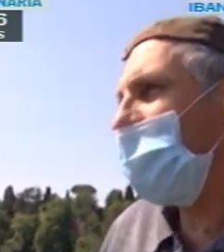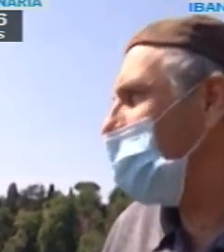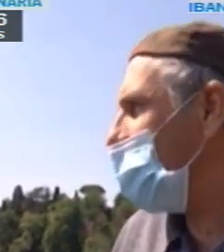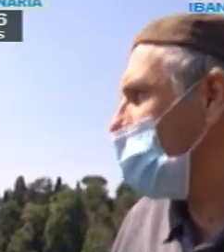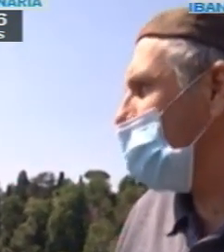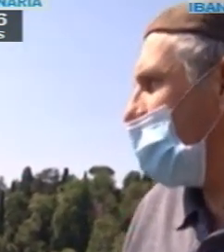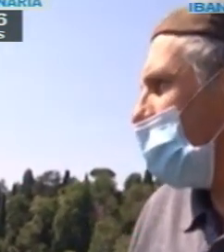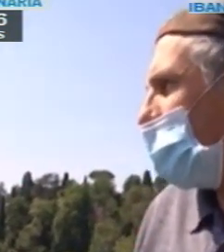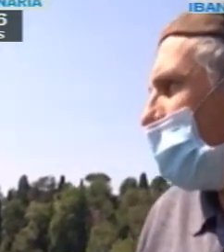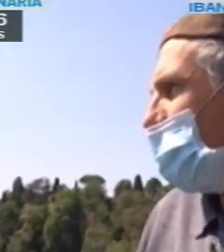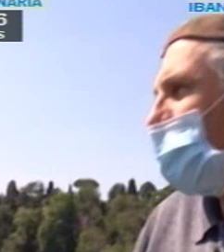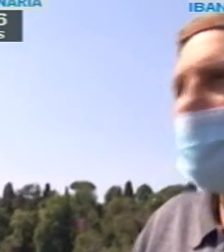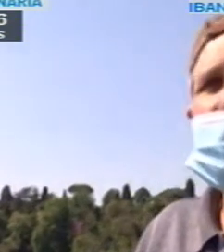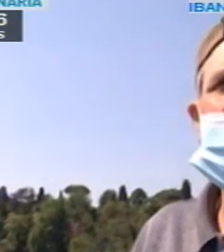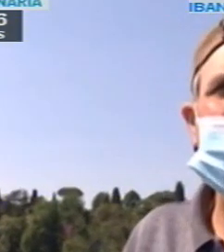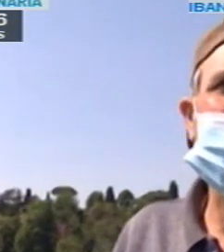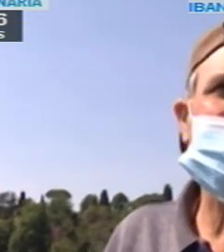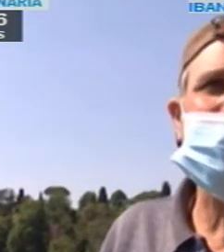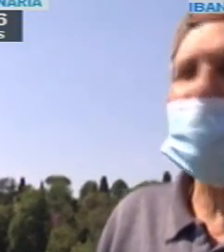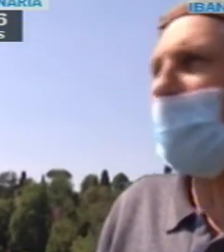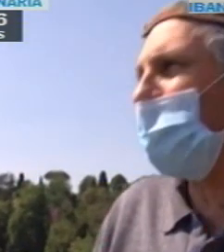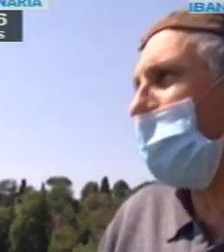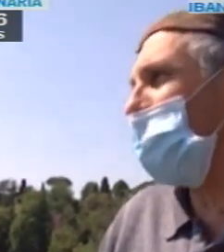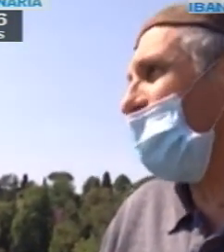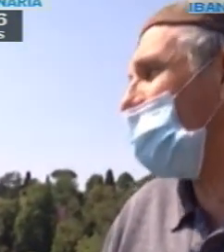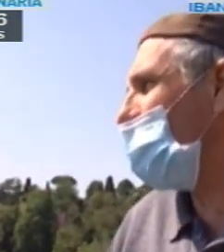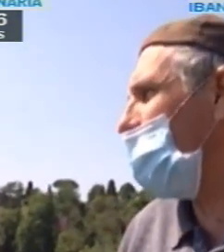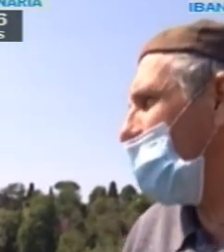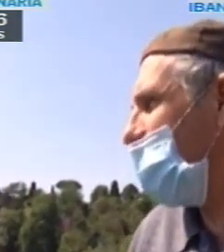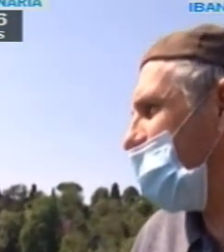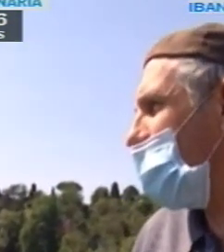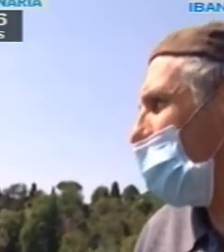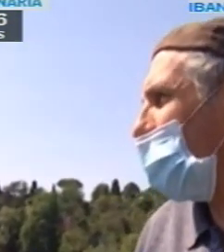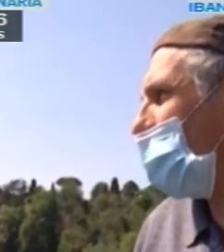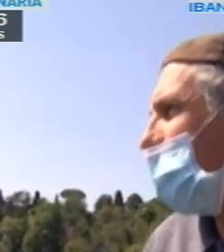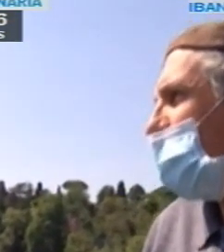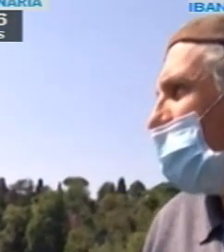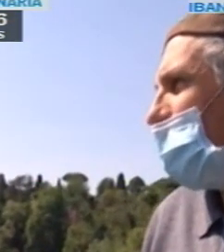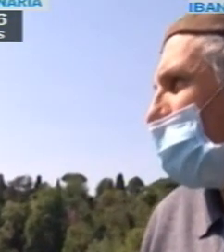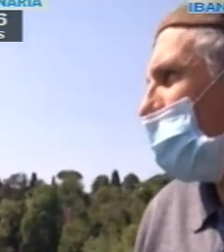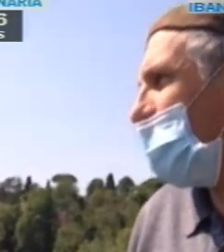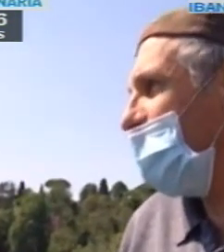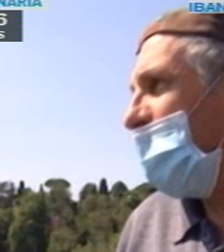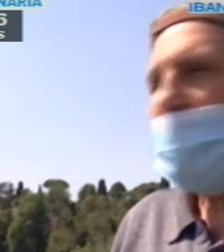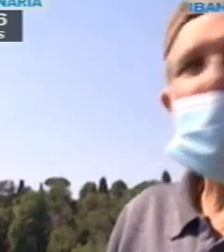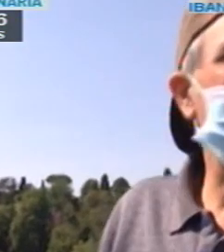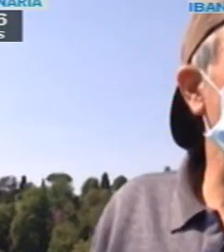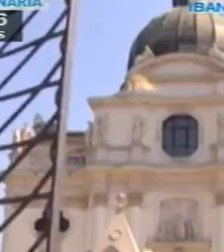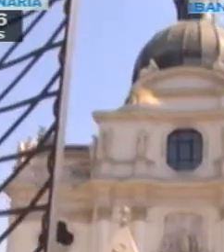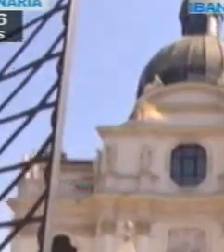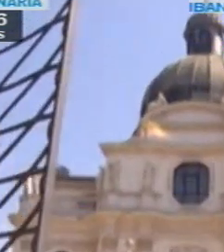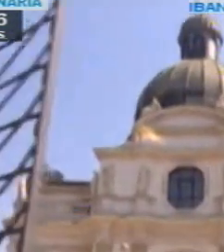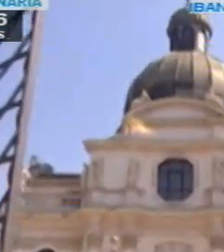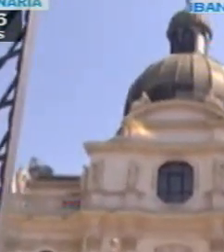natura ti riempie di spirito. Qua è un dono del Signore che ci dà, contemplando la bellezza, i colori, le sfumature. E qui